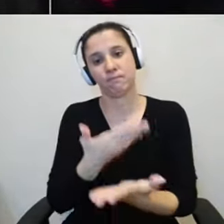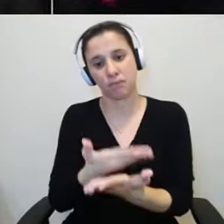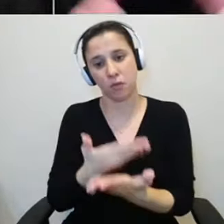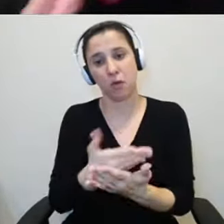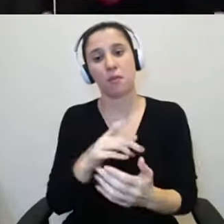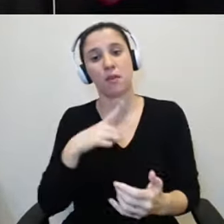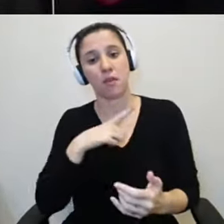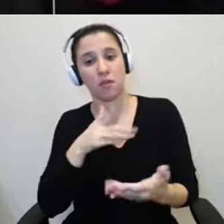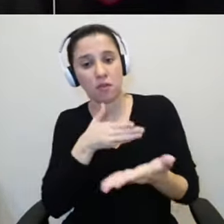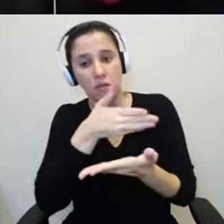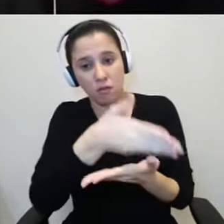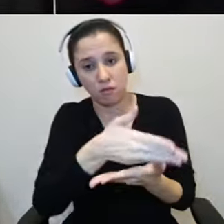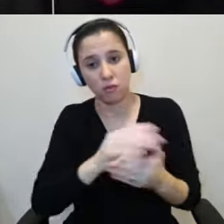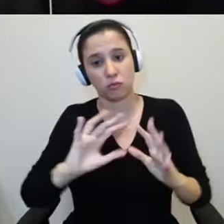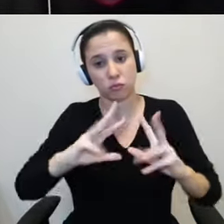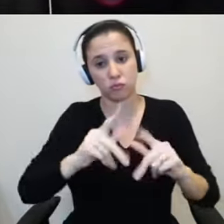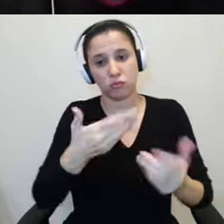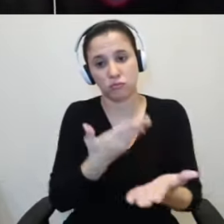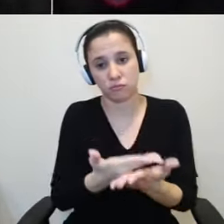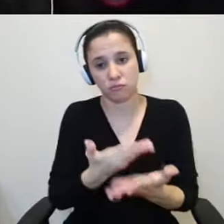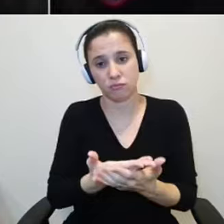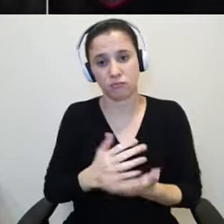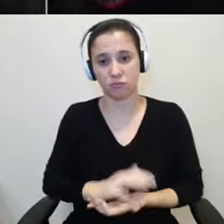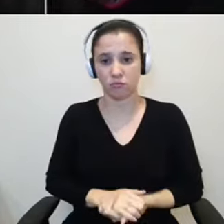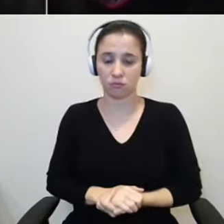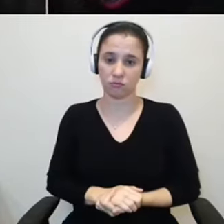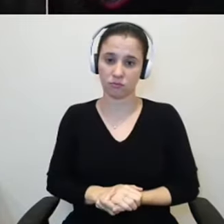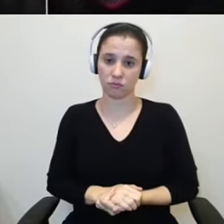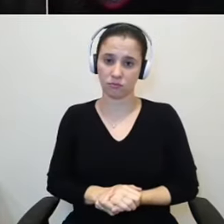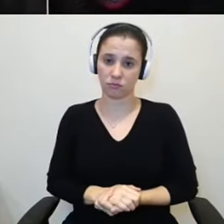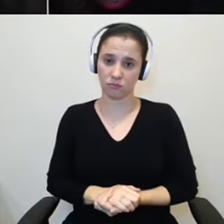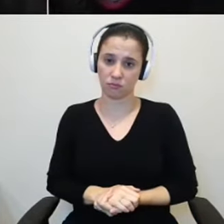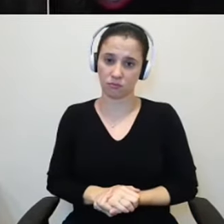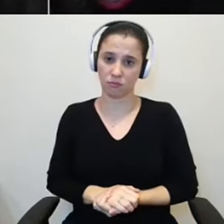pessoal, é essa ação que nós estamos